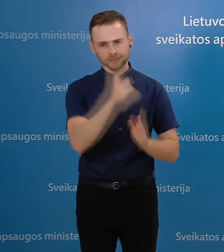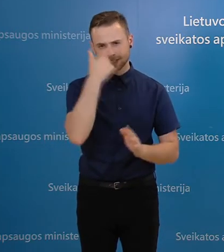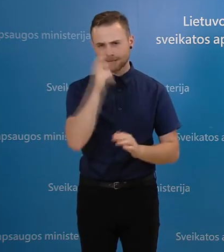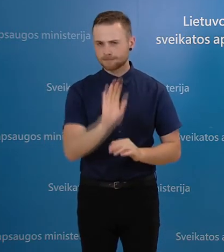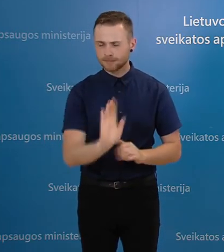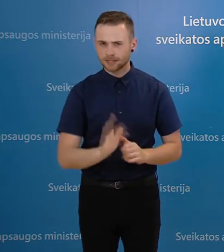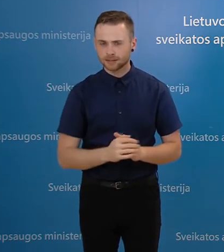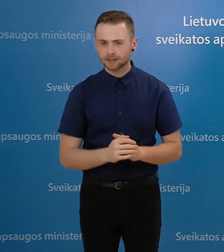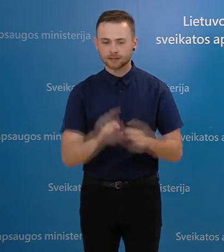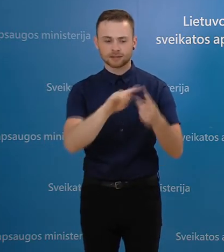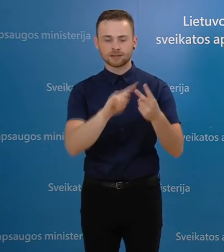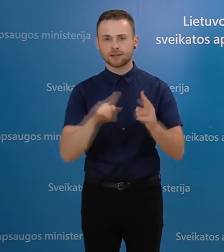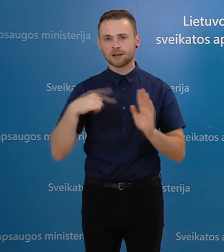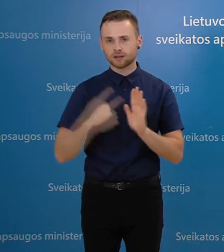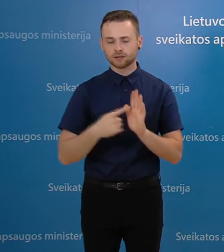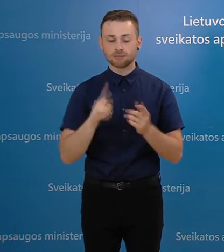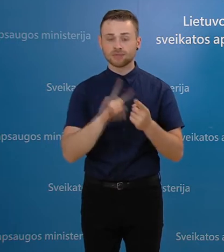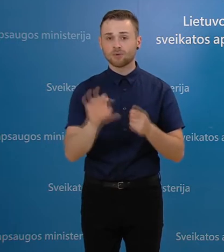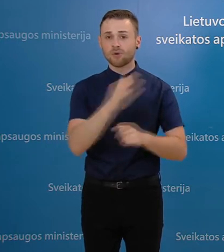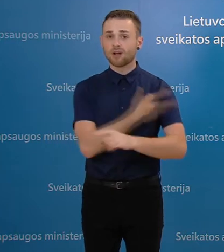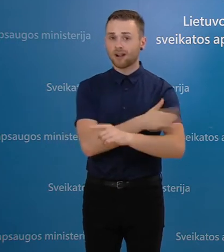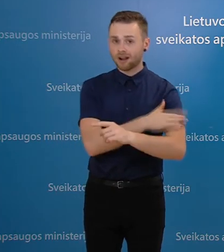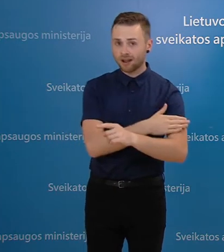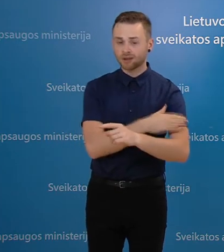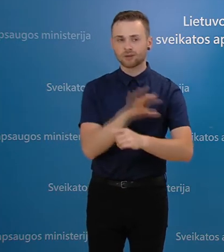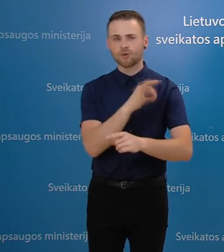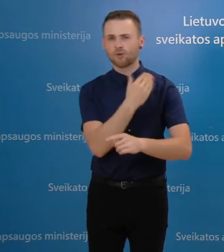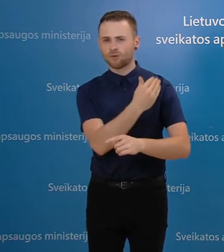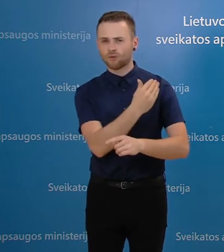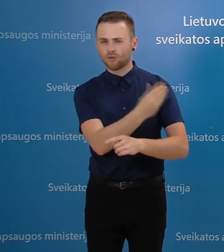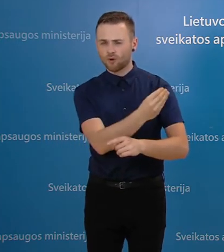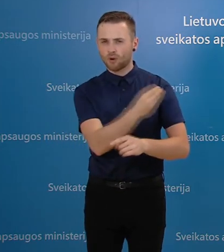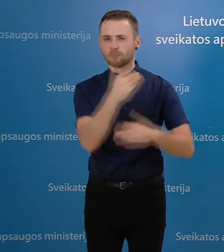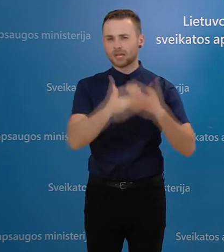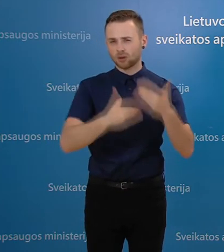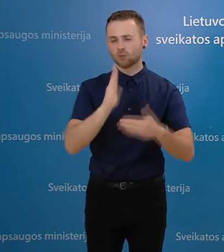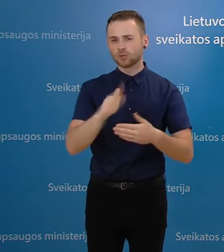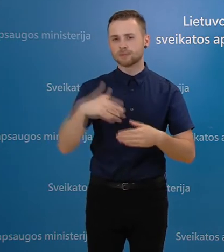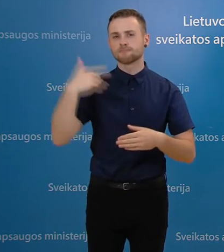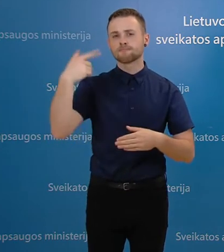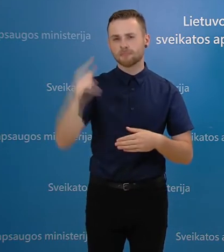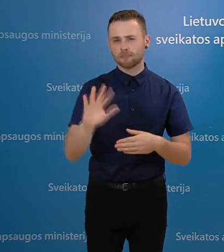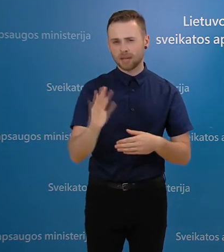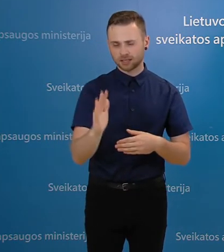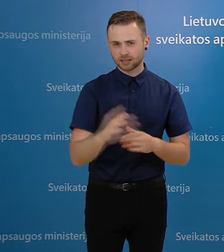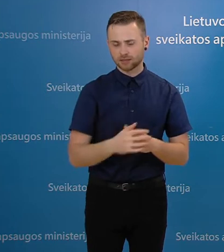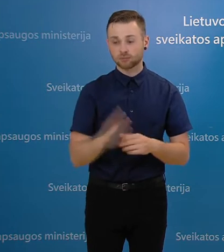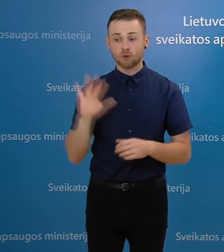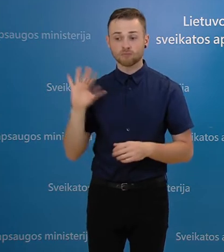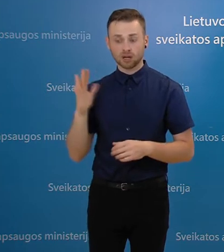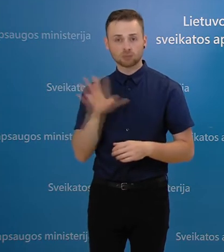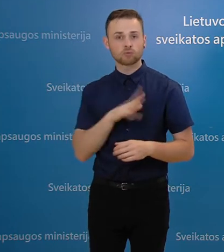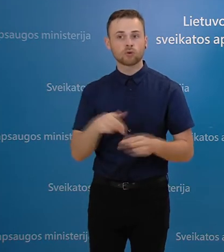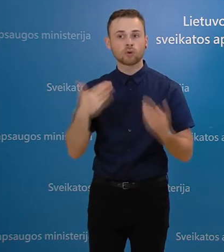klausimus turiu. Vienas yra dėl Lenkijos ir dėl jūsų metodologijos, kurią atvirtinat penktadienį. Tai jinai patvirtinta penktadienį susitarus